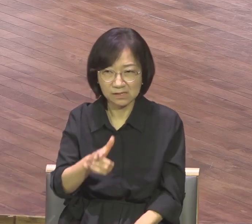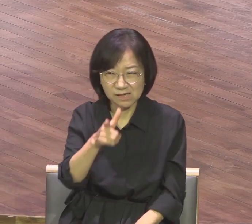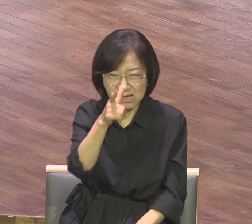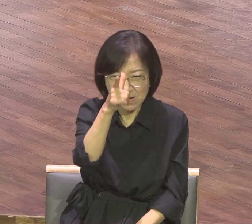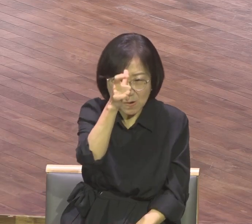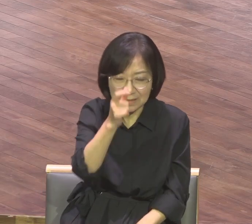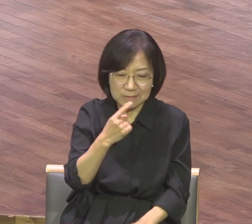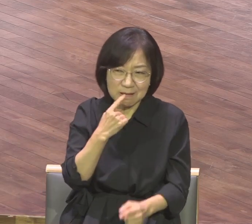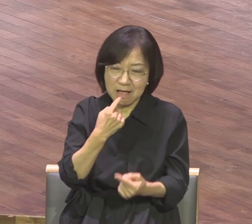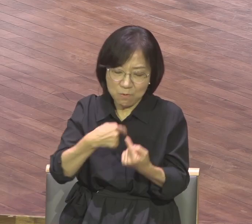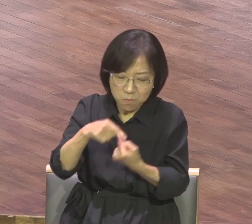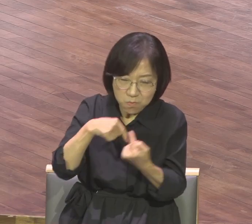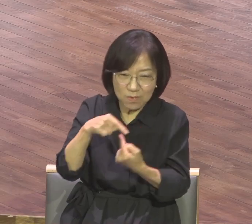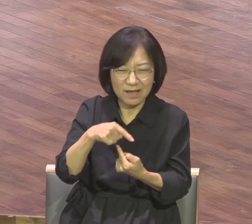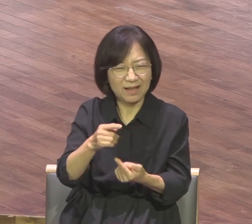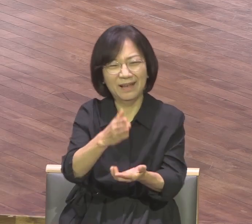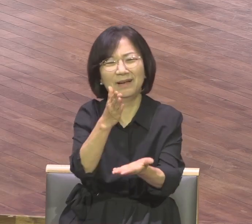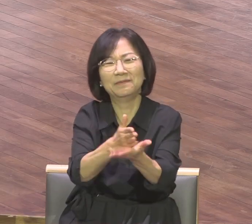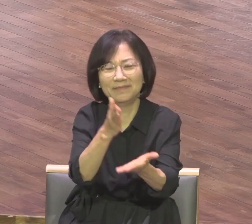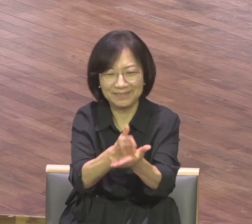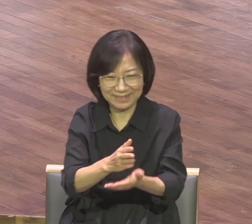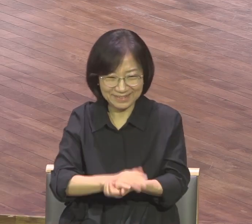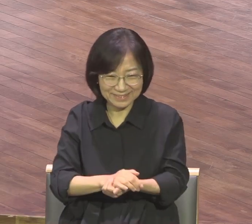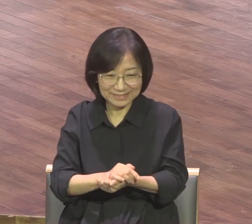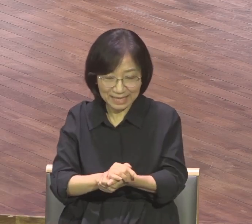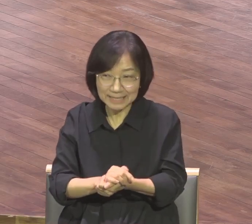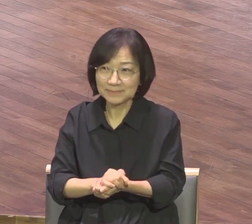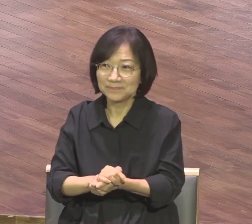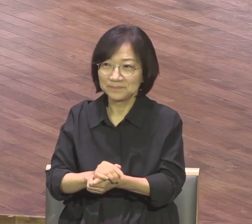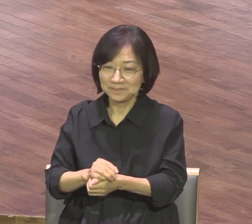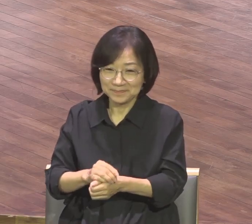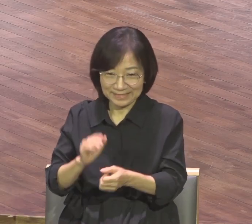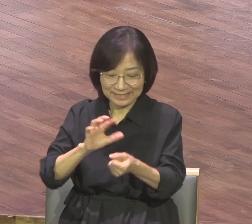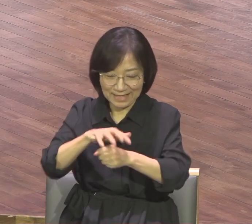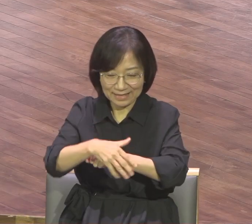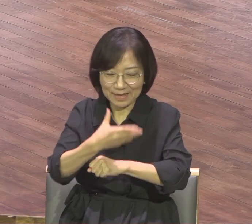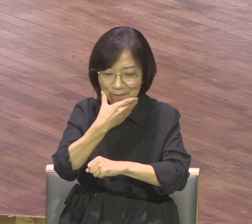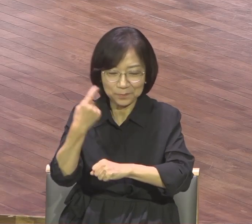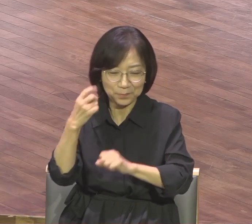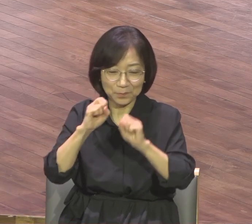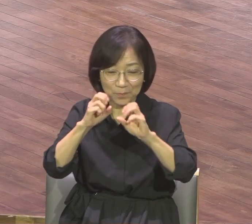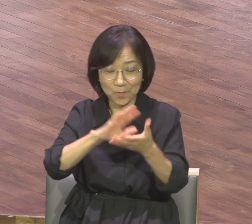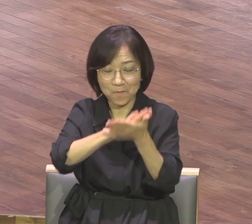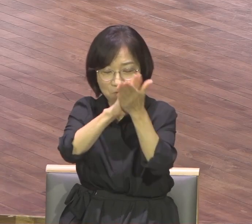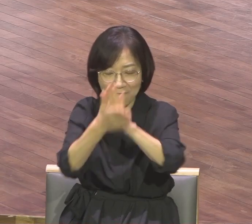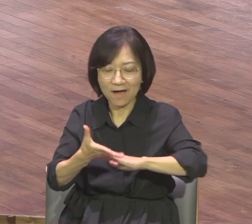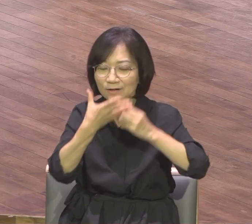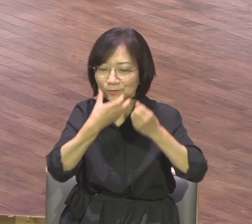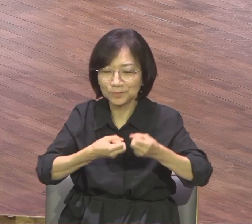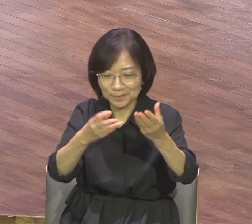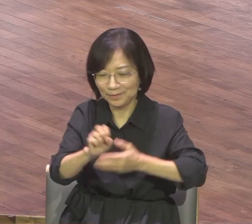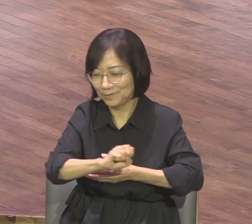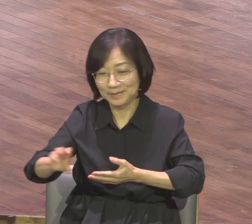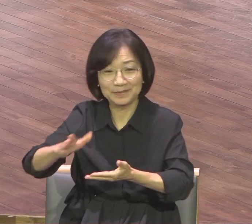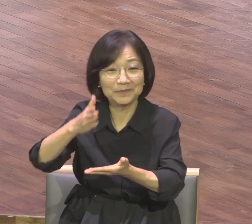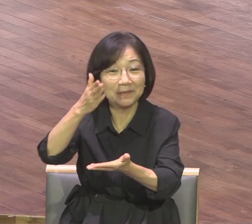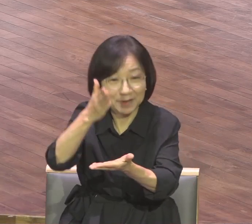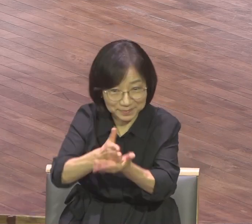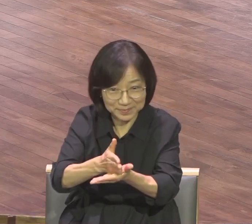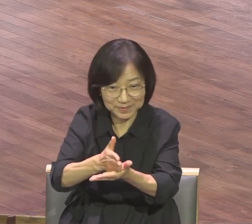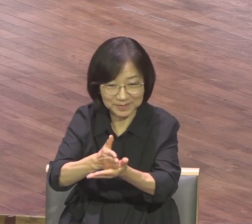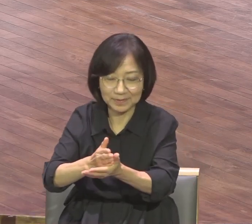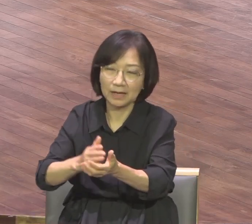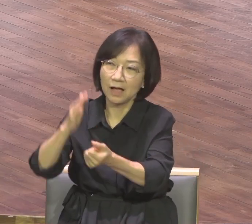여러분 변명하면 세계복음화의 축복 다 놓쳐요. 그러니까 여호와의 말씀이니라.